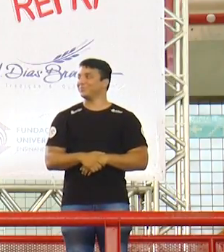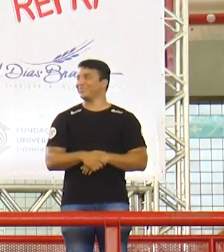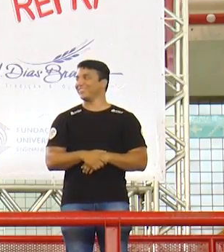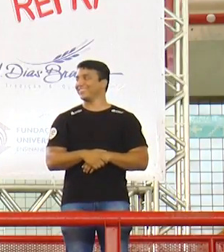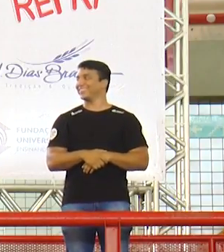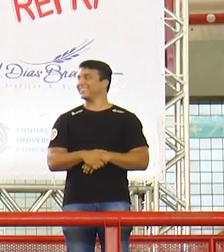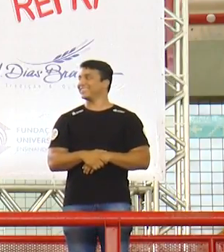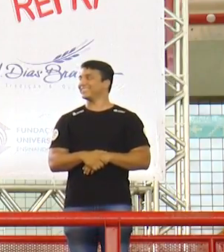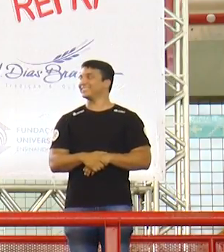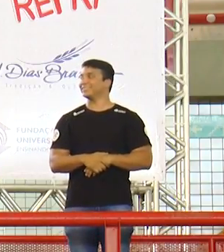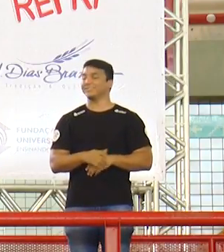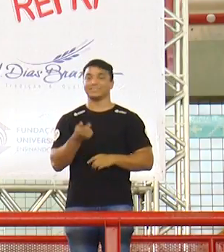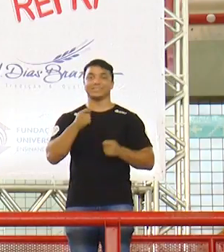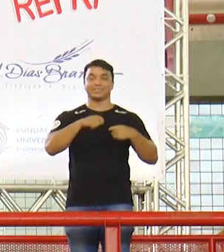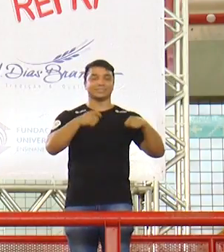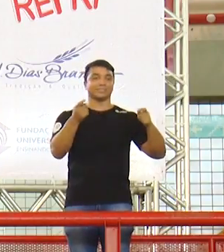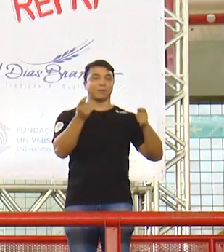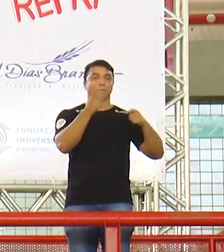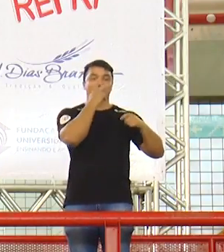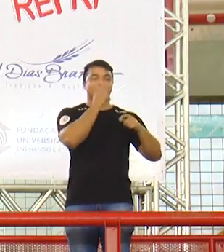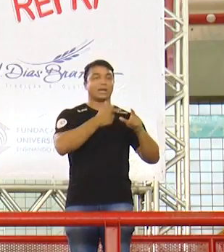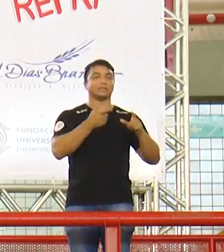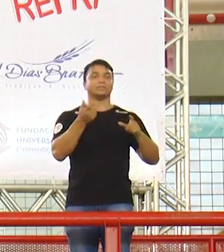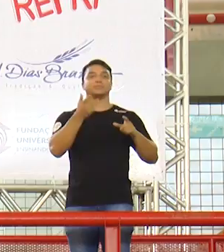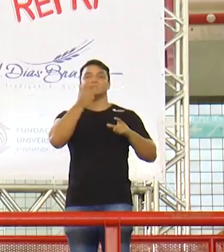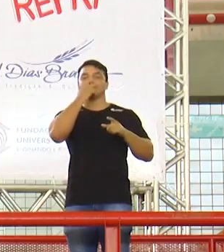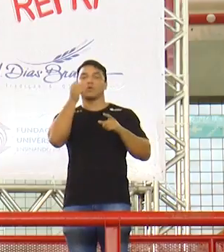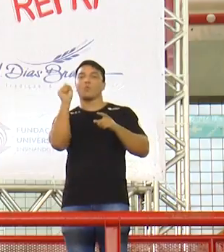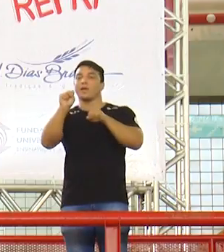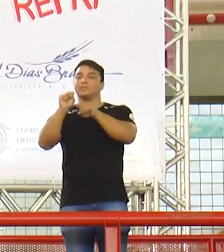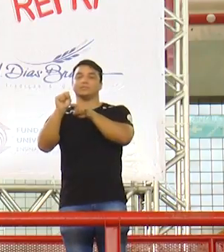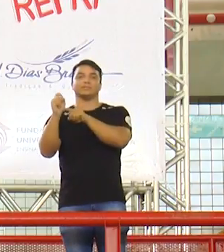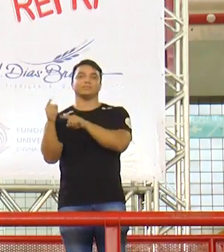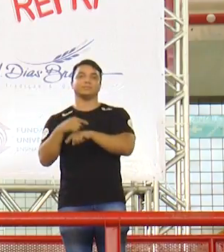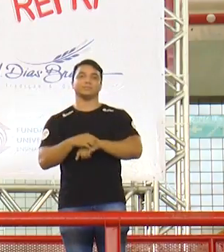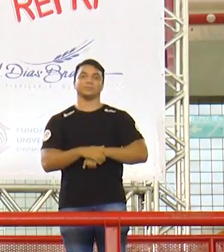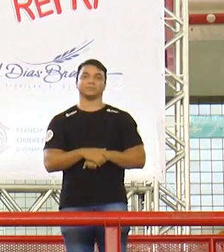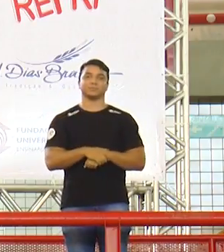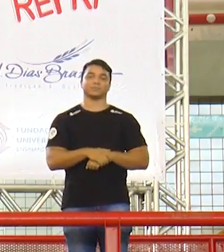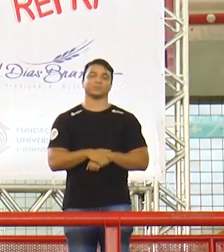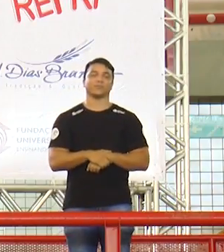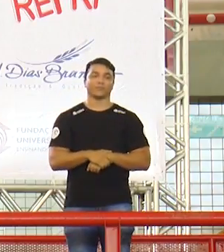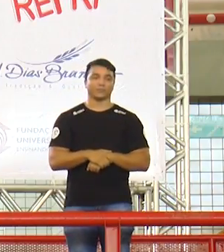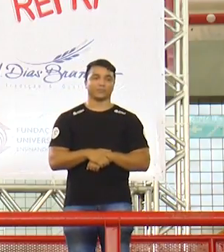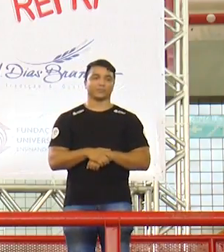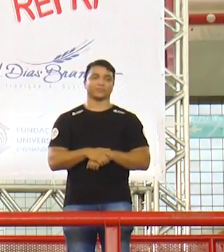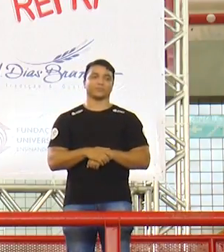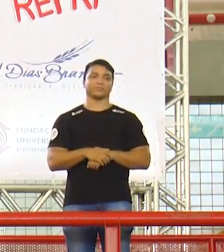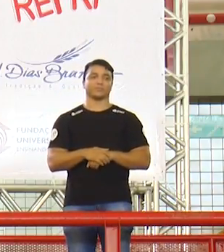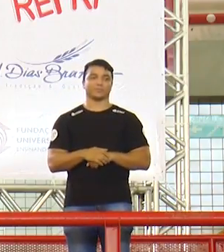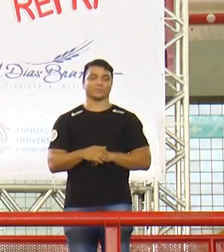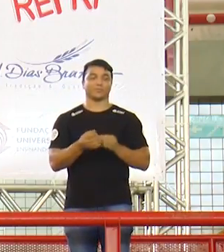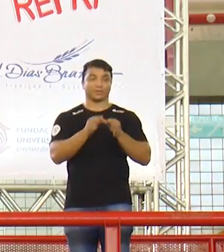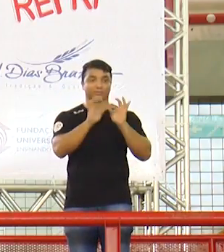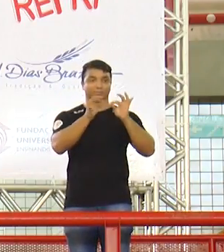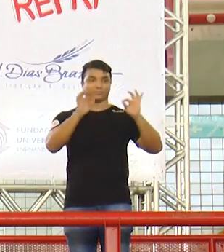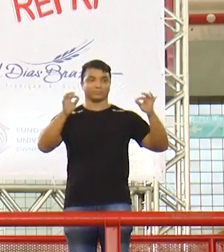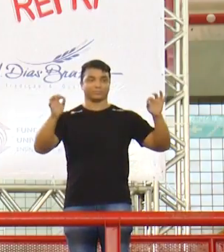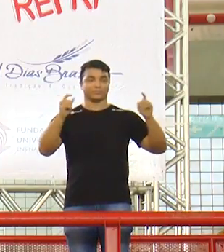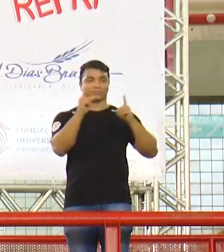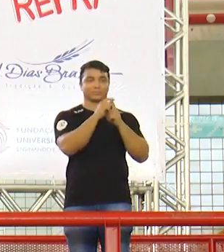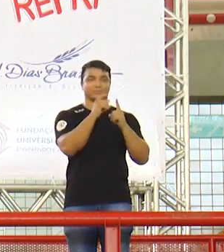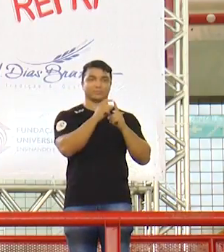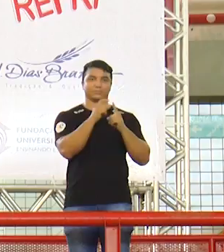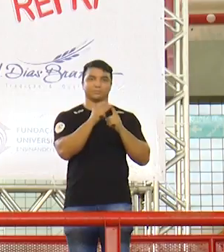Mas dá para botar, ainda fica maior se botar no plural, ainda parece um S, né? Pneumo ultra microscópico sílico vulcânico